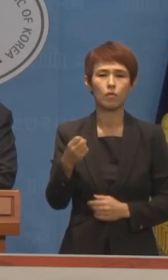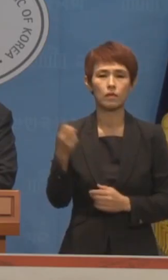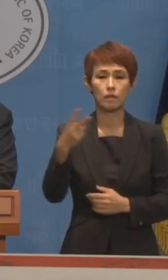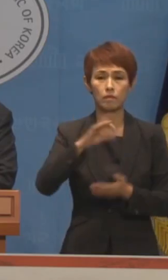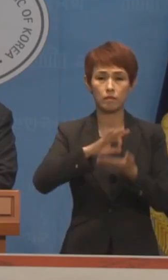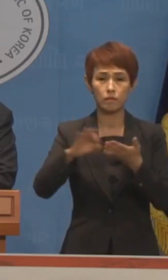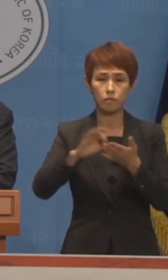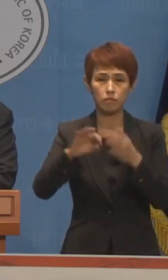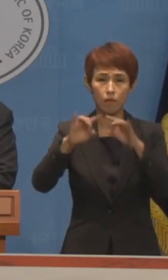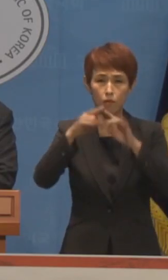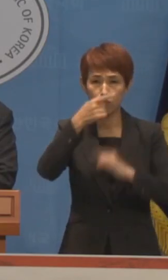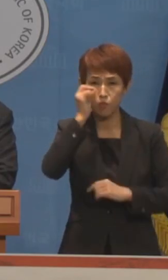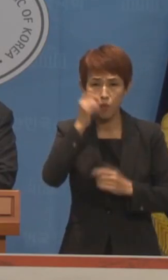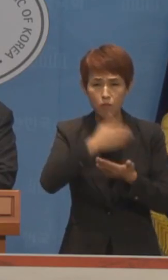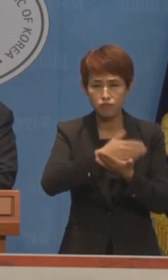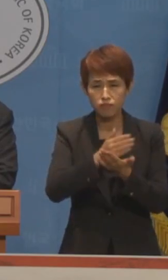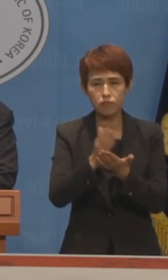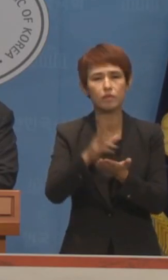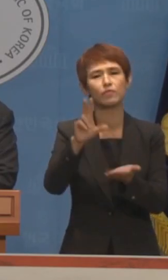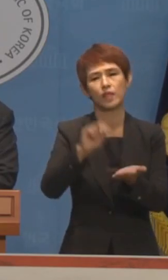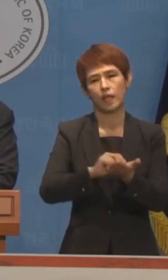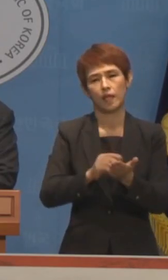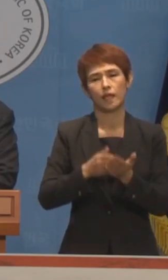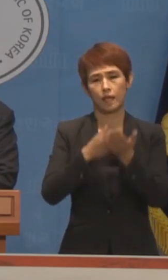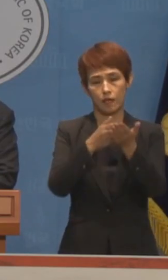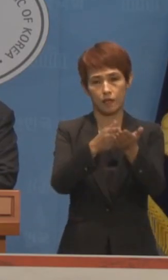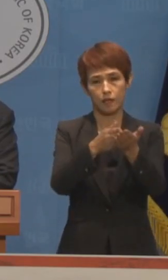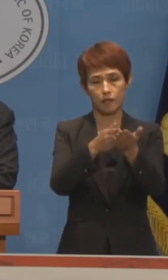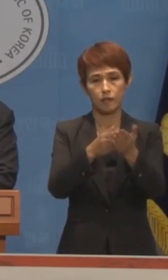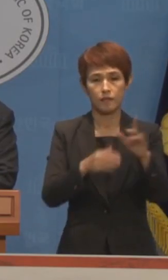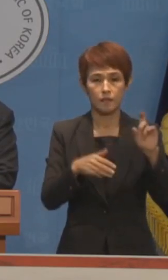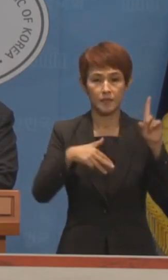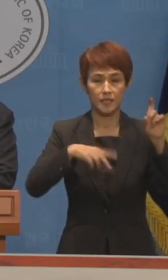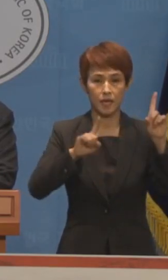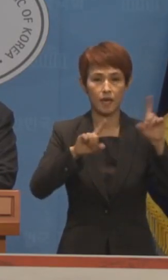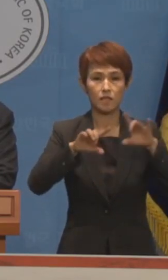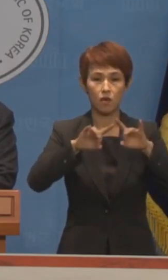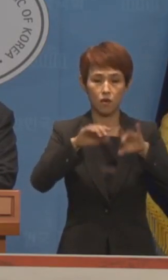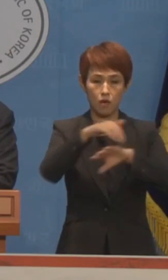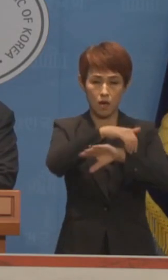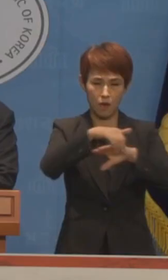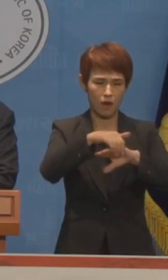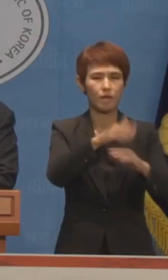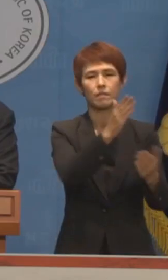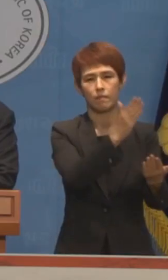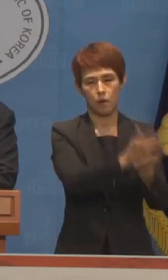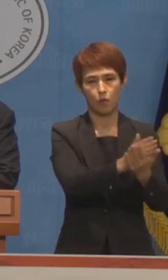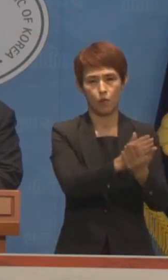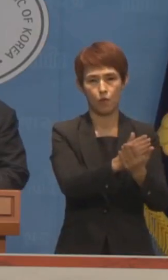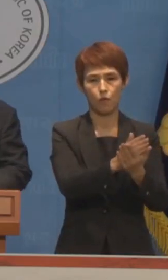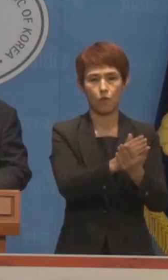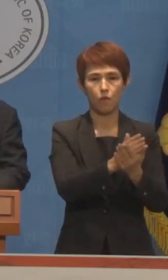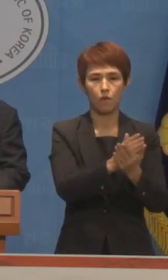제기를 하고 지금 현재 있는 11차 전력수급 기본계획이 아니라 기후